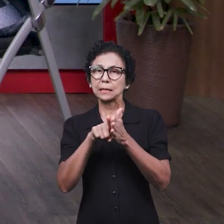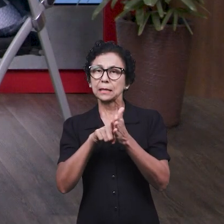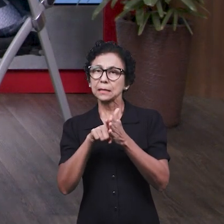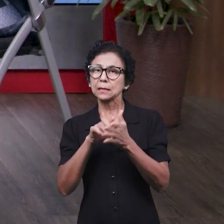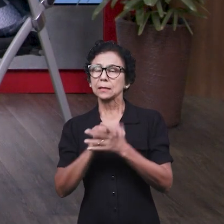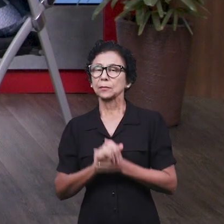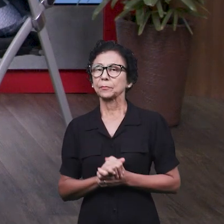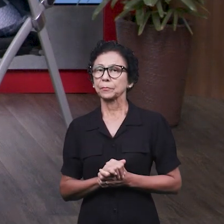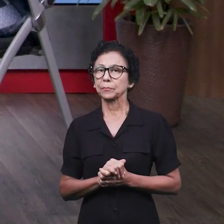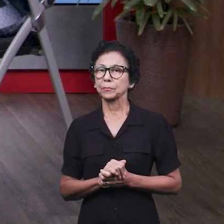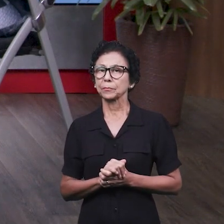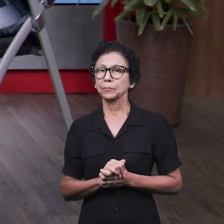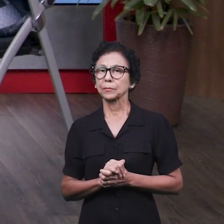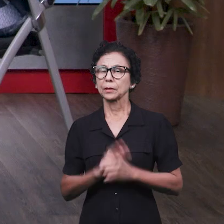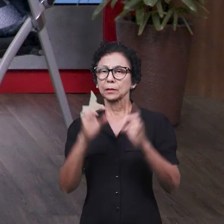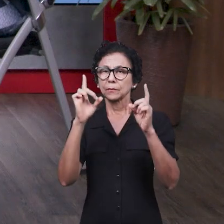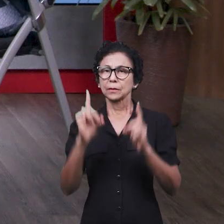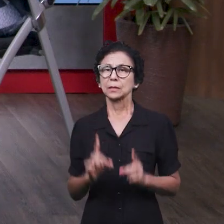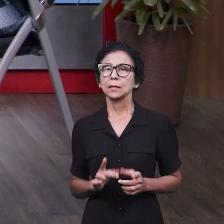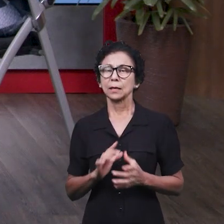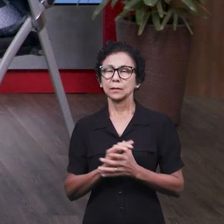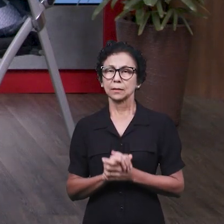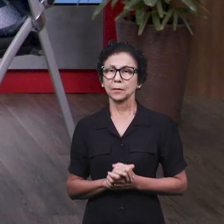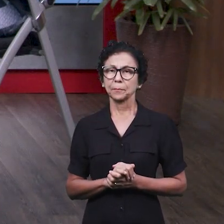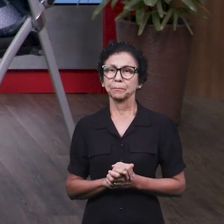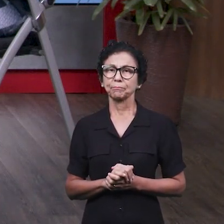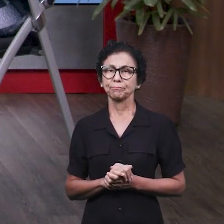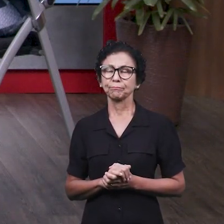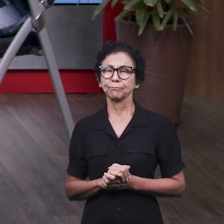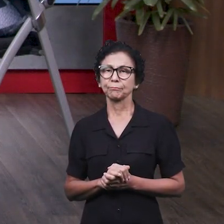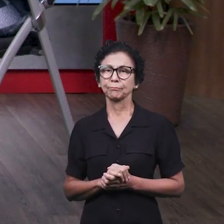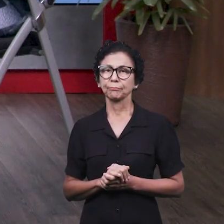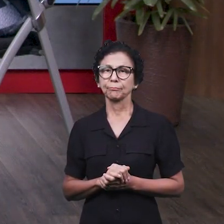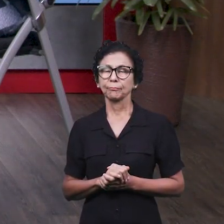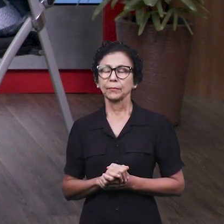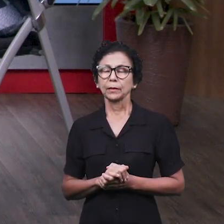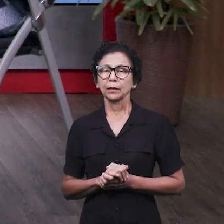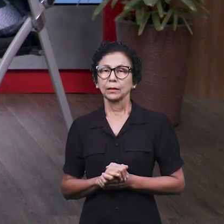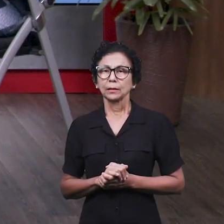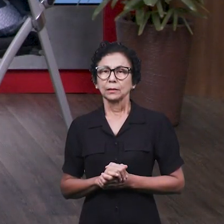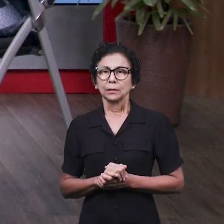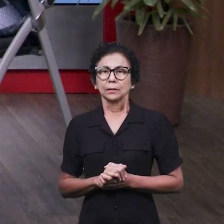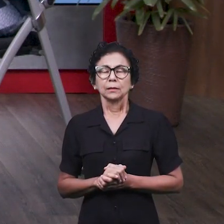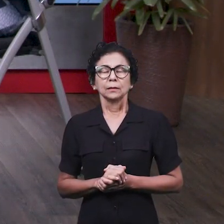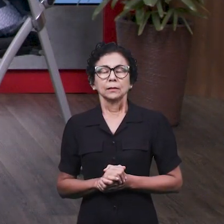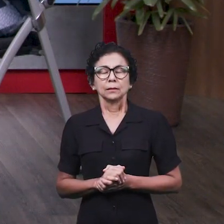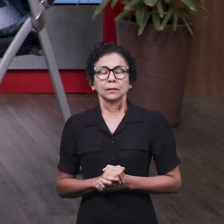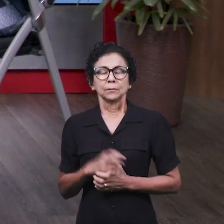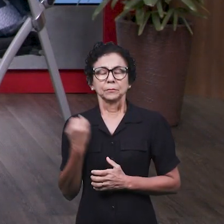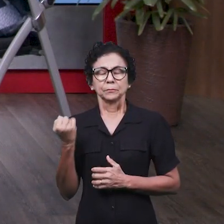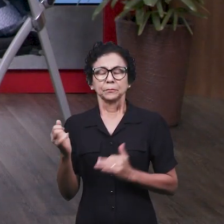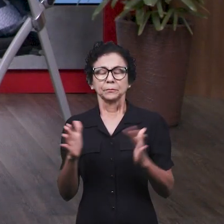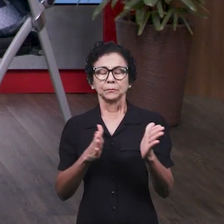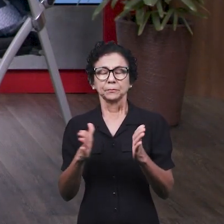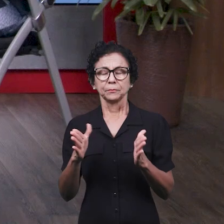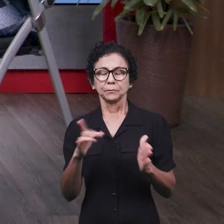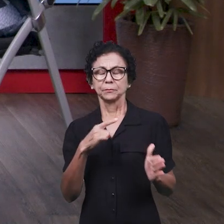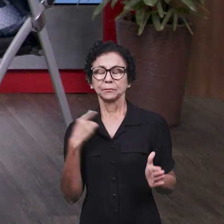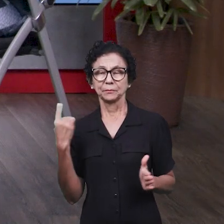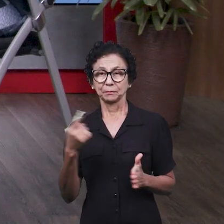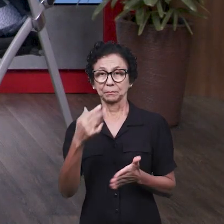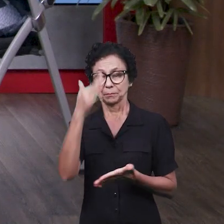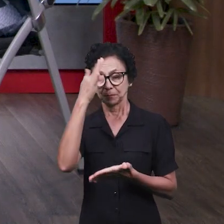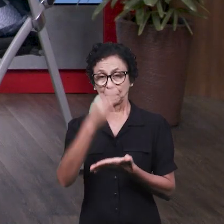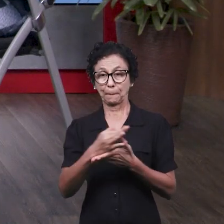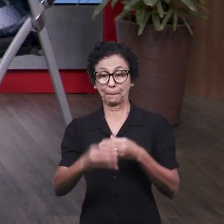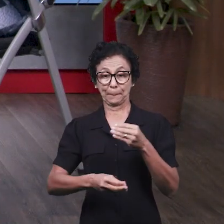é fundamental proporcionar acessibilidade a todos que precisam ouvir a palavra de Deus, para fortalecer a fé